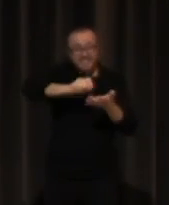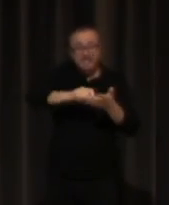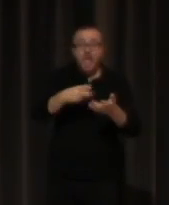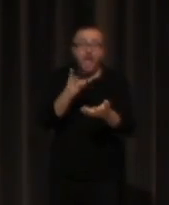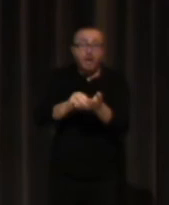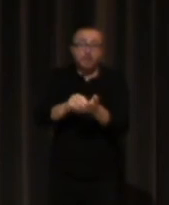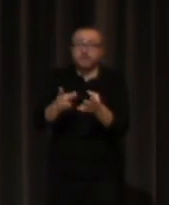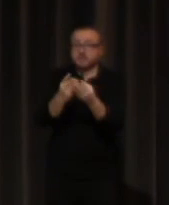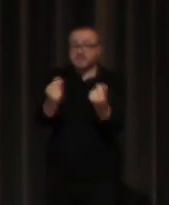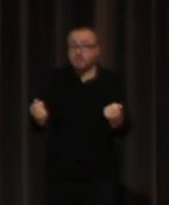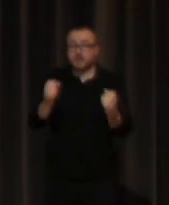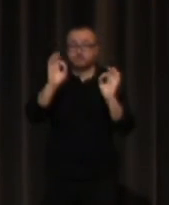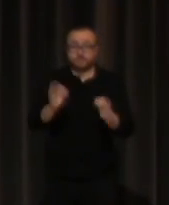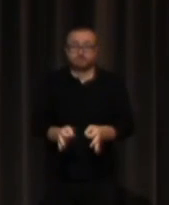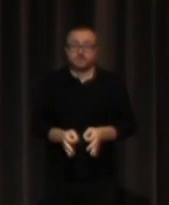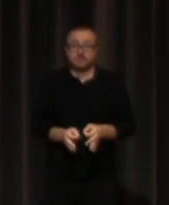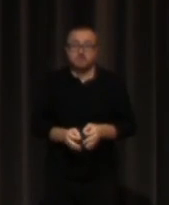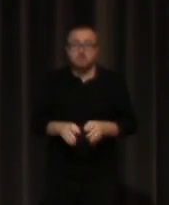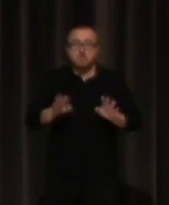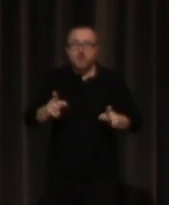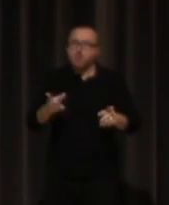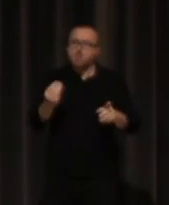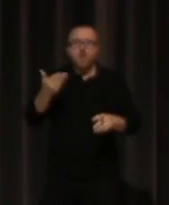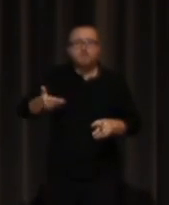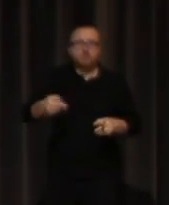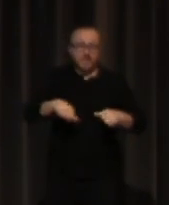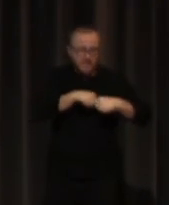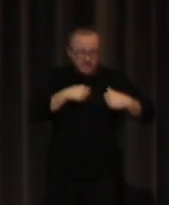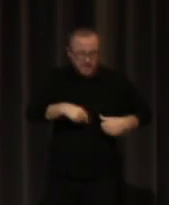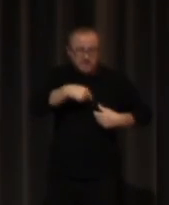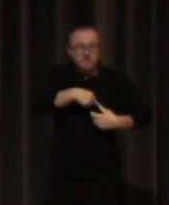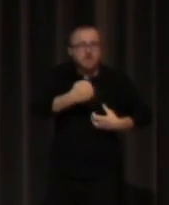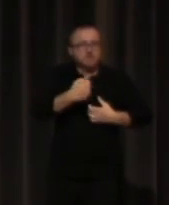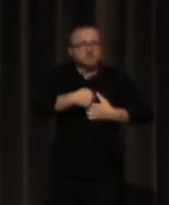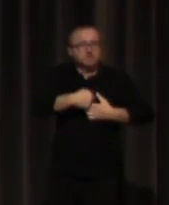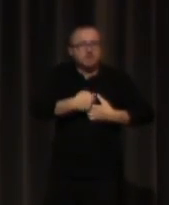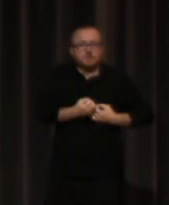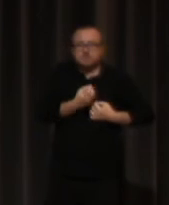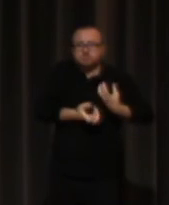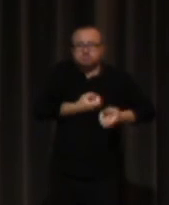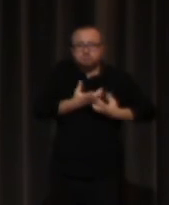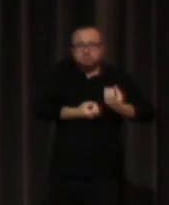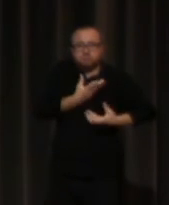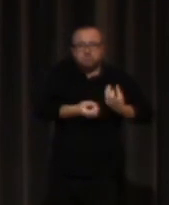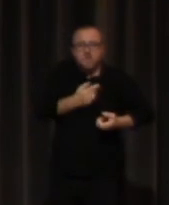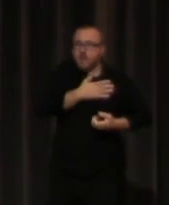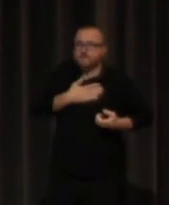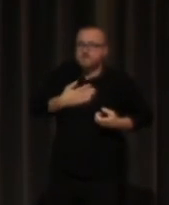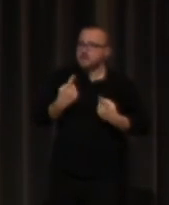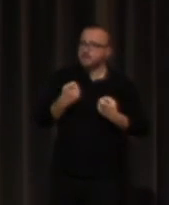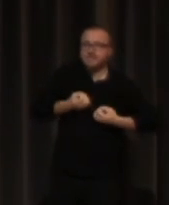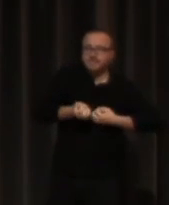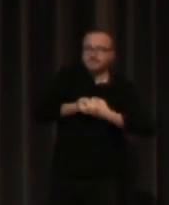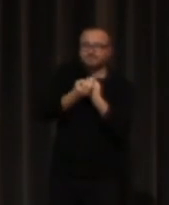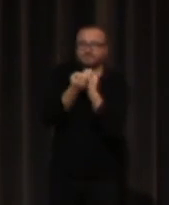molt profunda que pot fer sortir aquestes saves internes dels arbres o de les llengües, que pot modificar